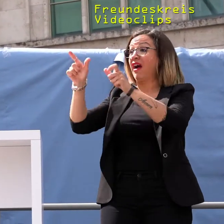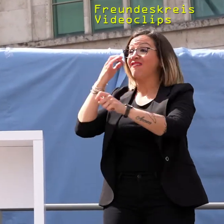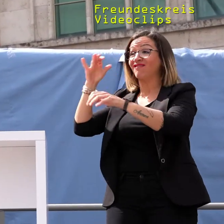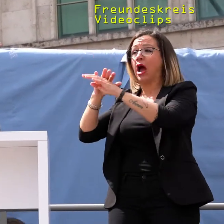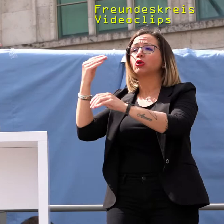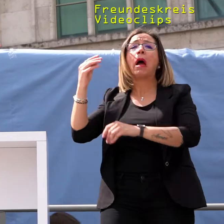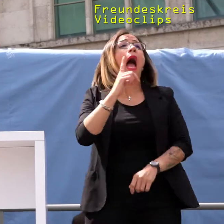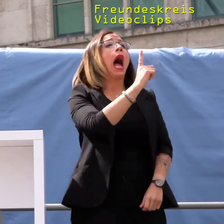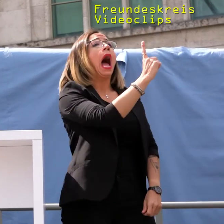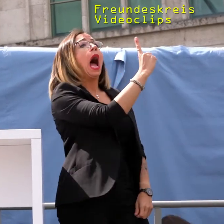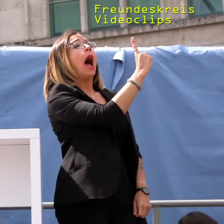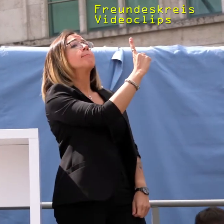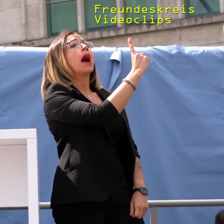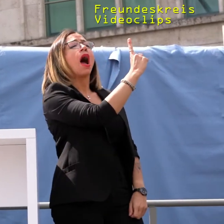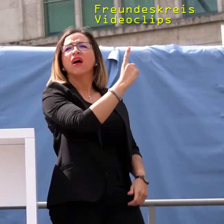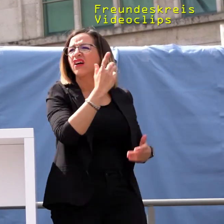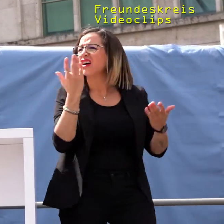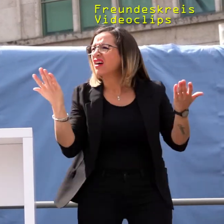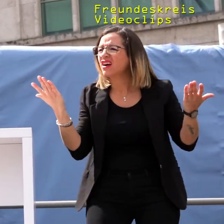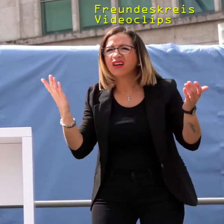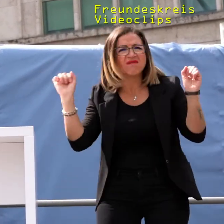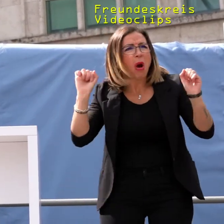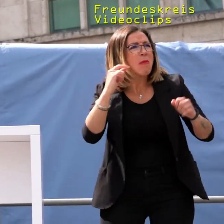Doesn't make any sense.